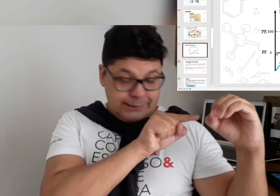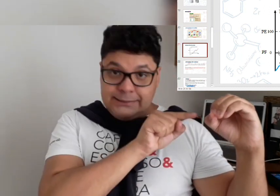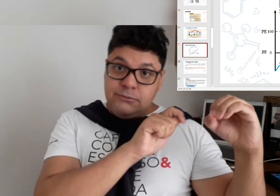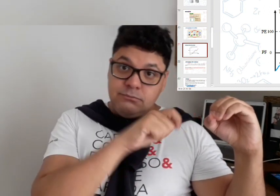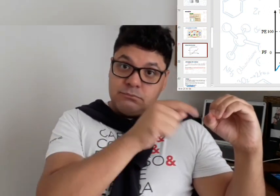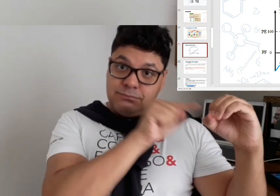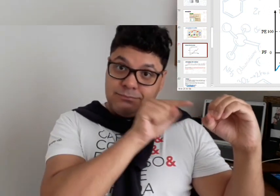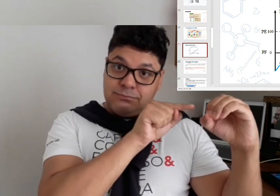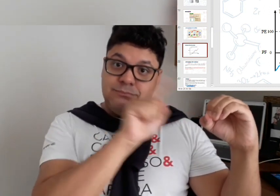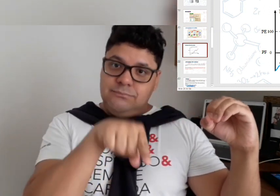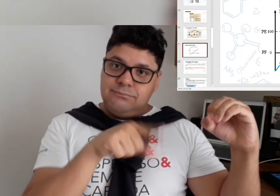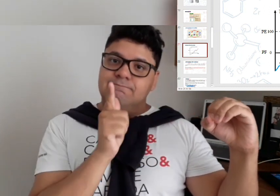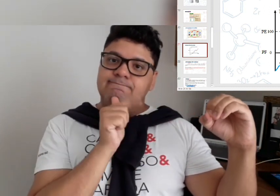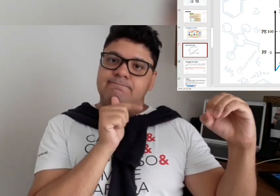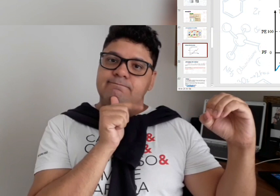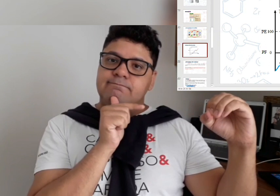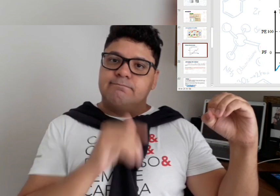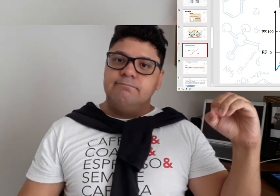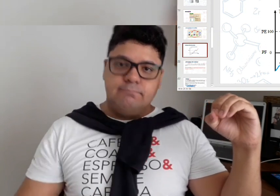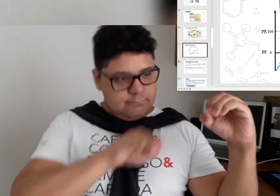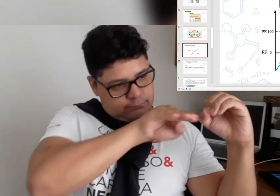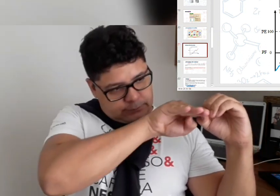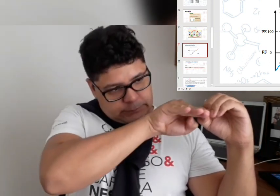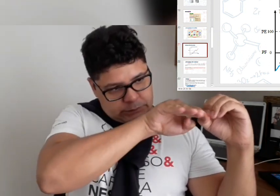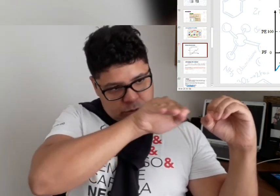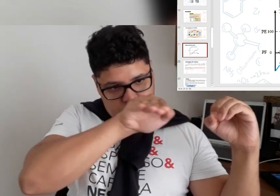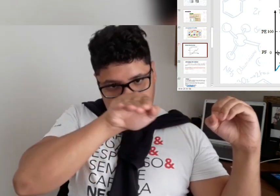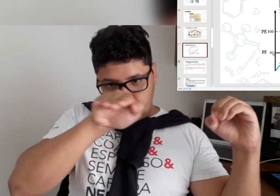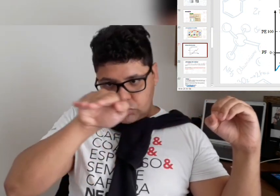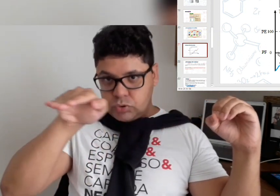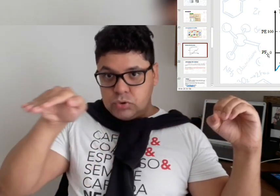Então, para a água, a temperatura de 0 graus